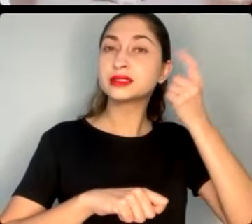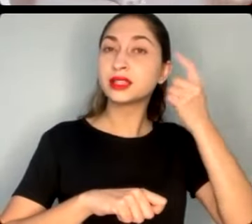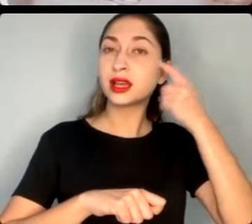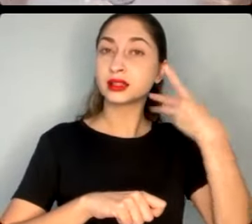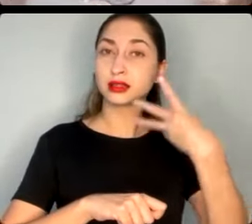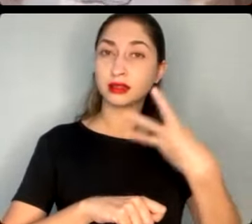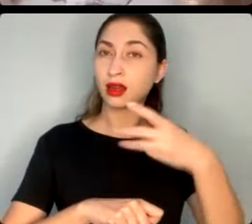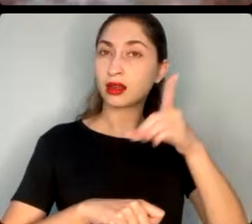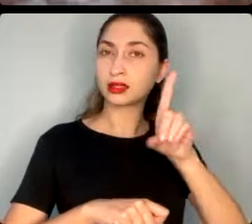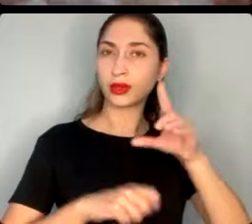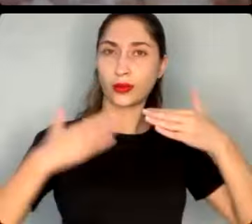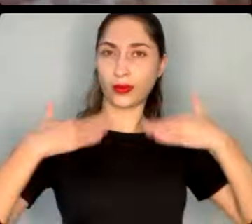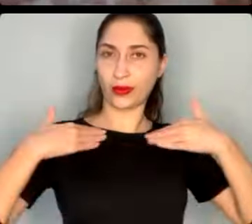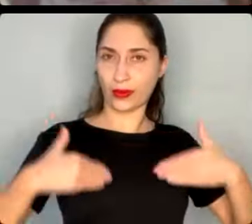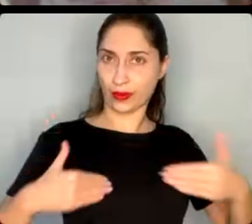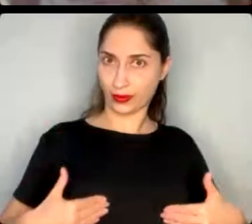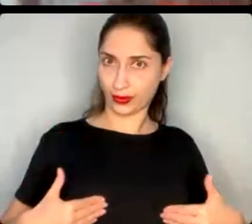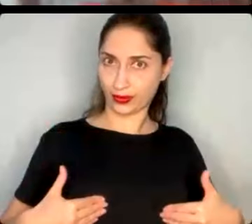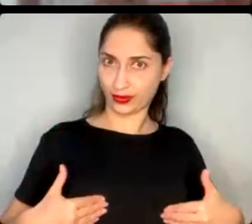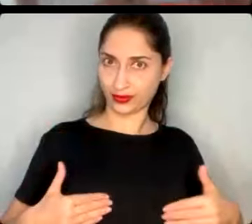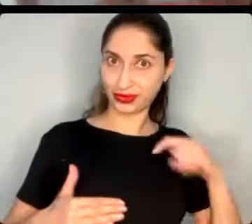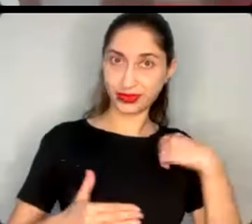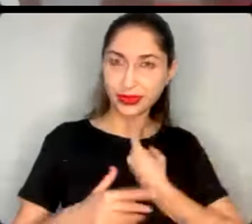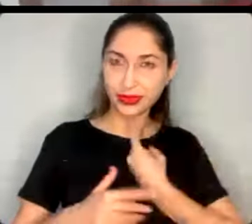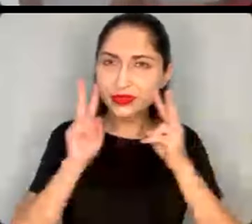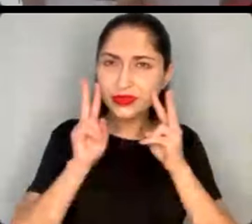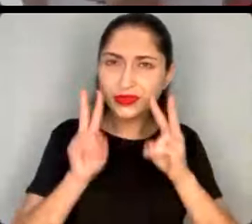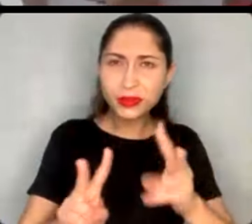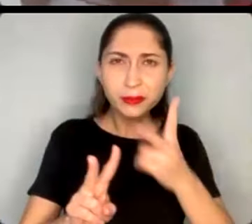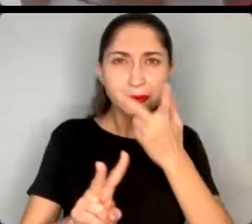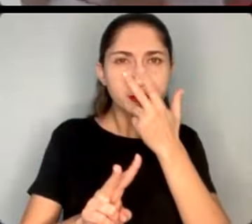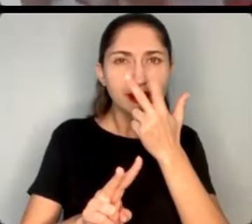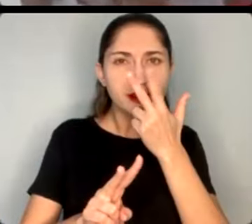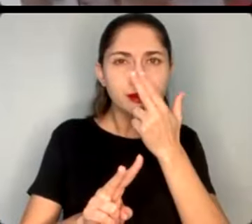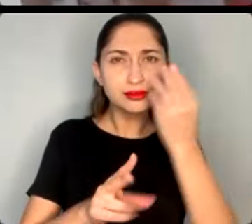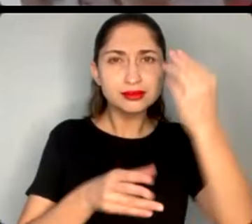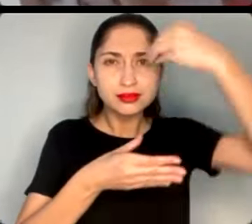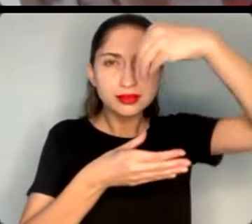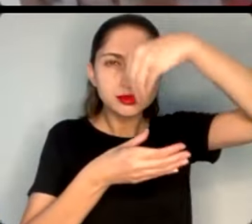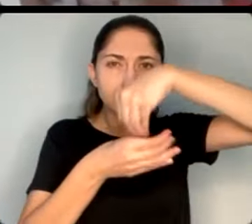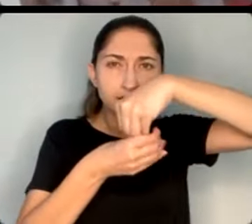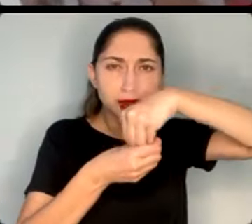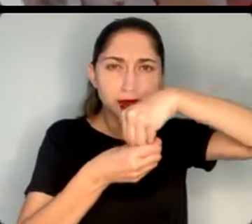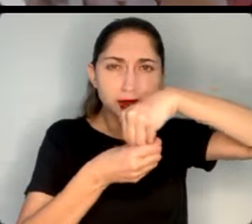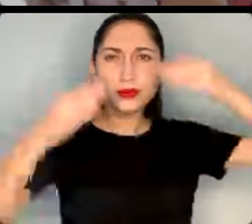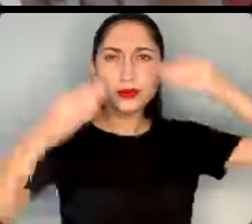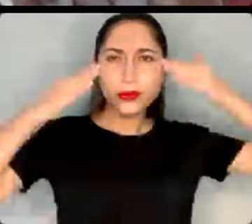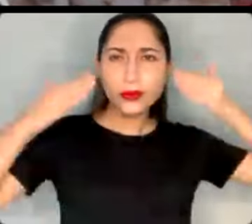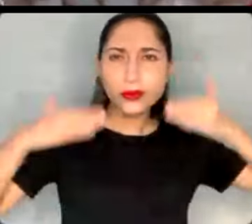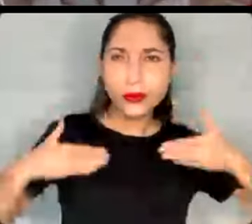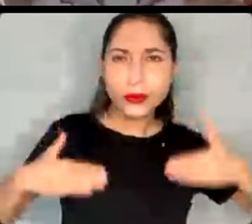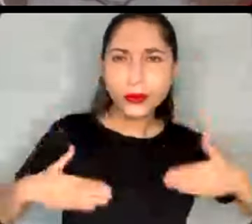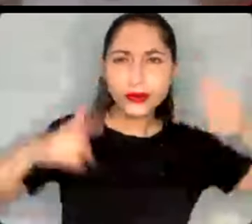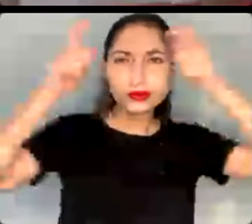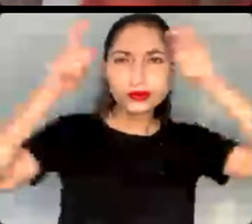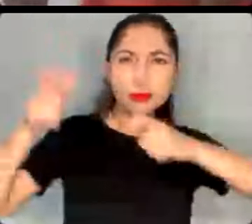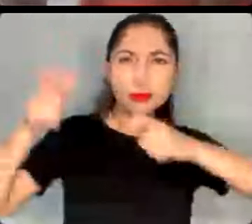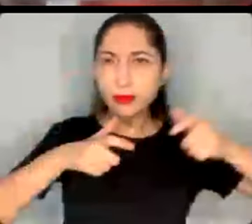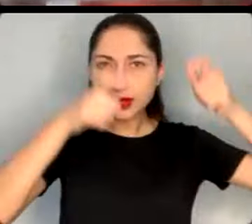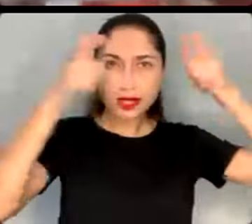tridimensionalidade do corpo. É como se a gente pudesse adentrar cada um desses espaços, não é? Aqui do